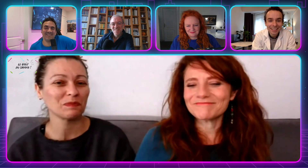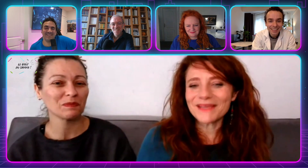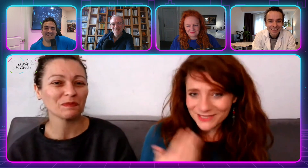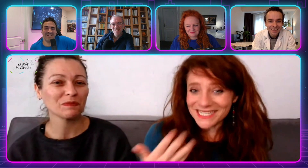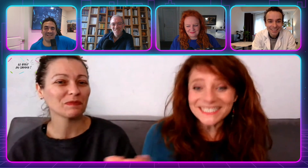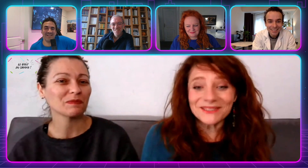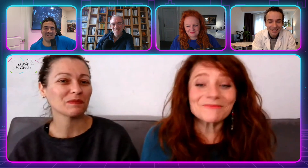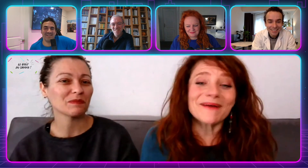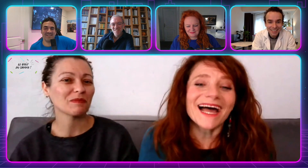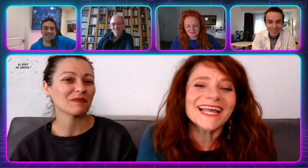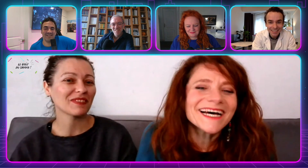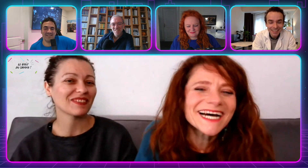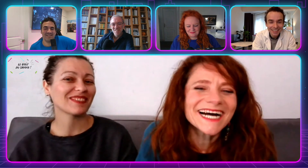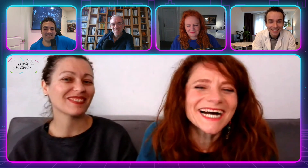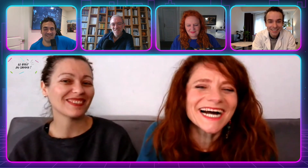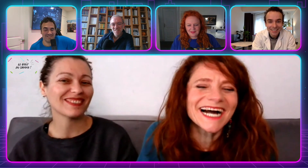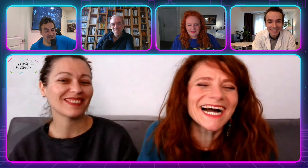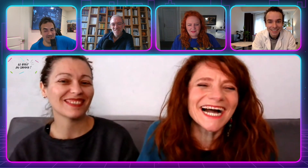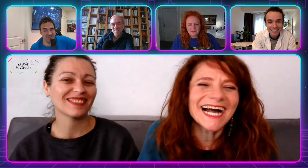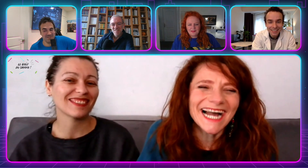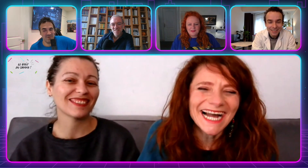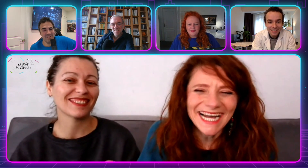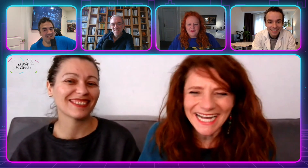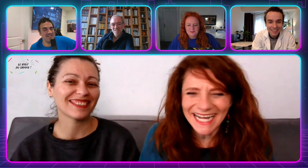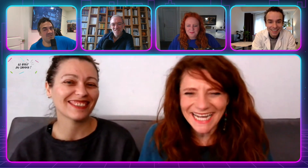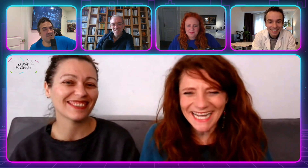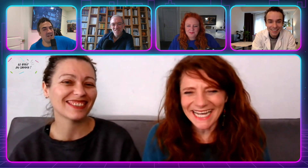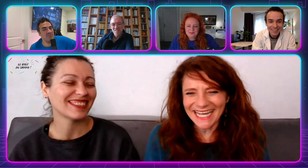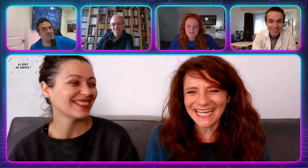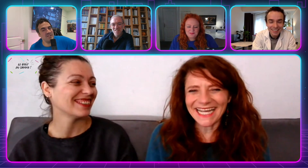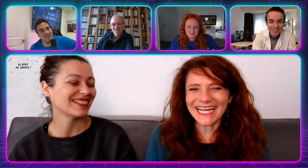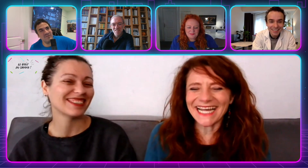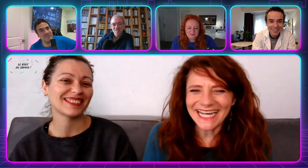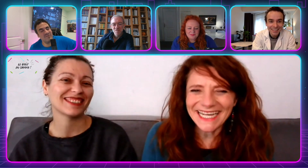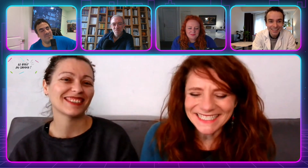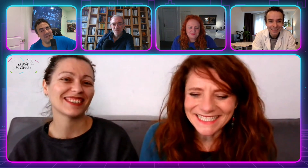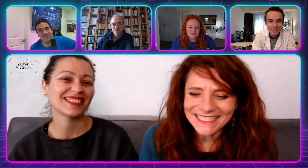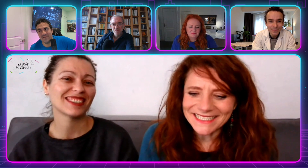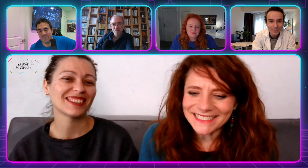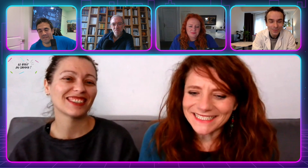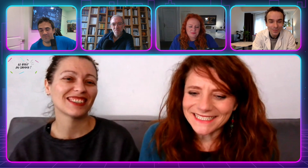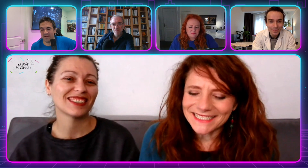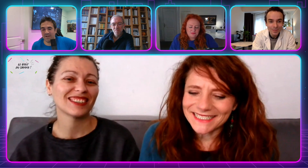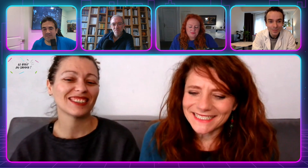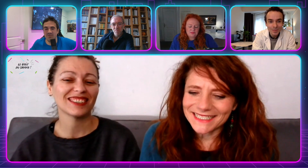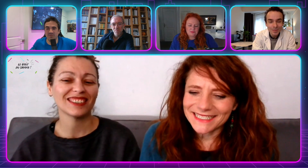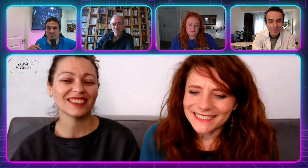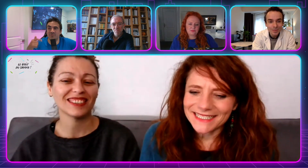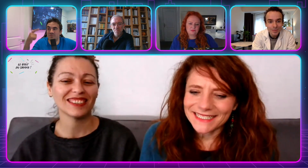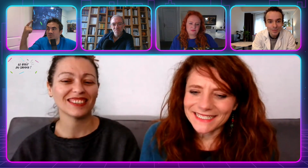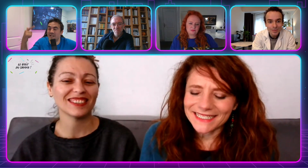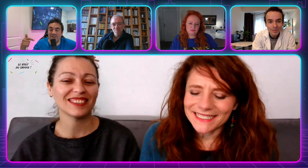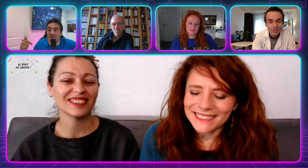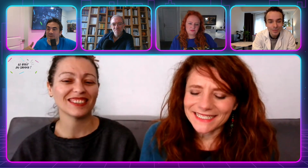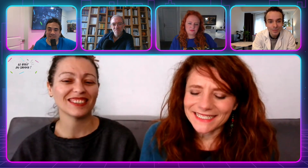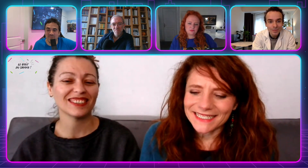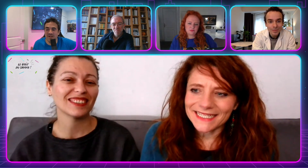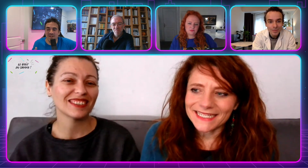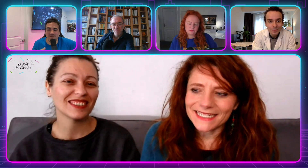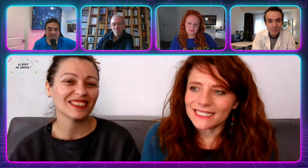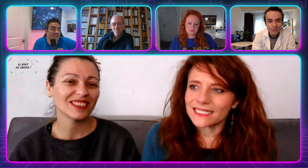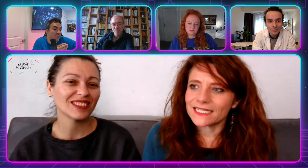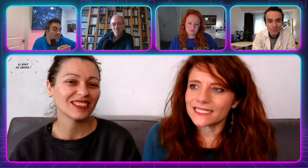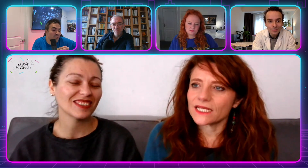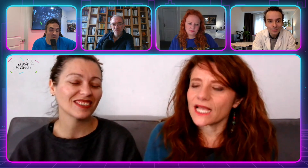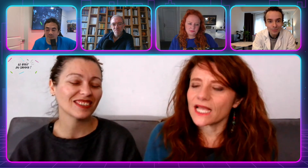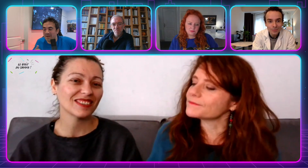voilà. Mais on sait de qui on parle. Effectivement. Et est-ce que ça arrive aussi que tu parlais des pays tout à l'heure? Est-ce que entre le sud et le nord, par exemple,